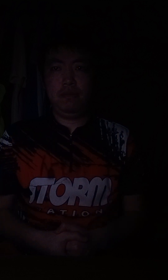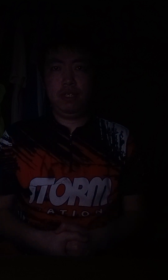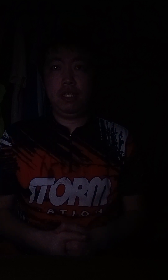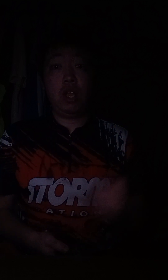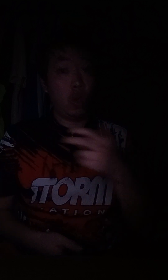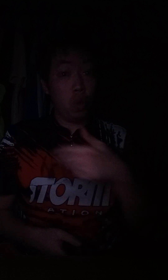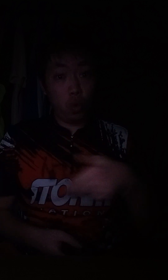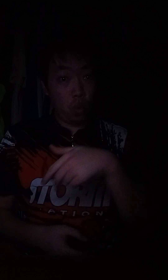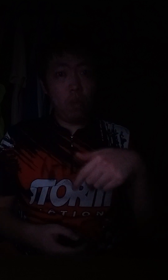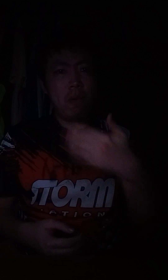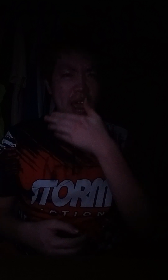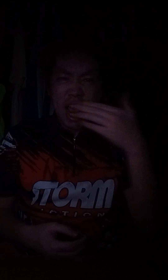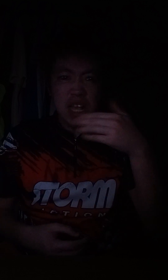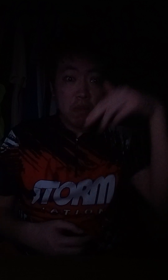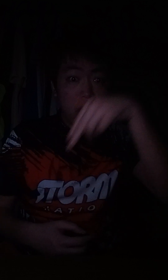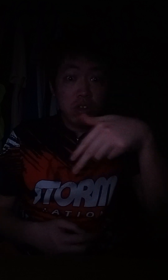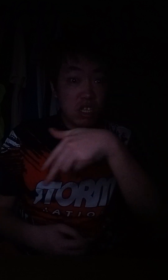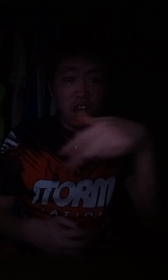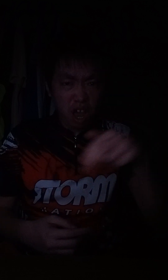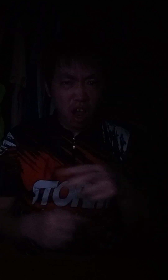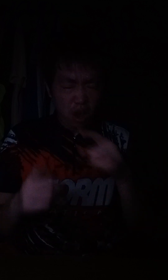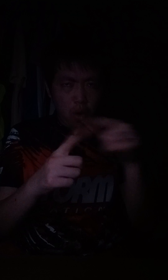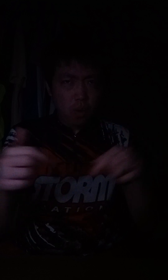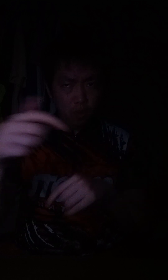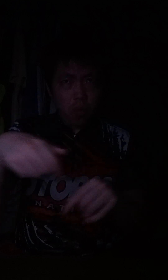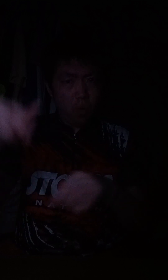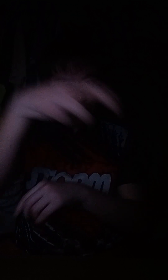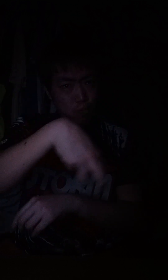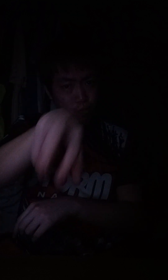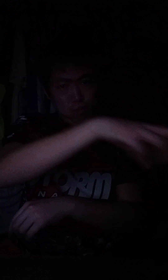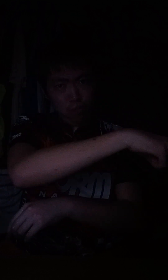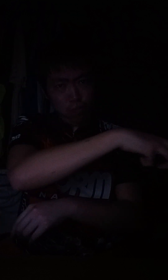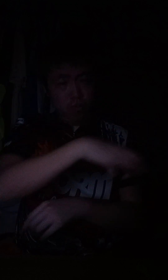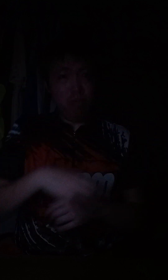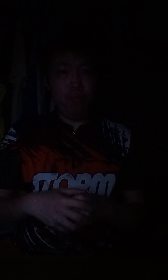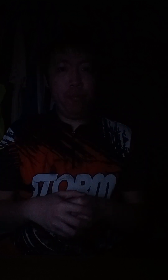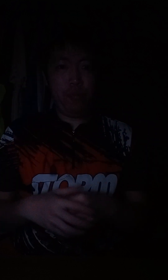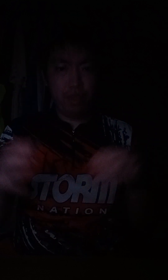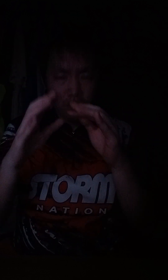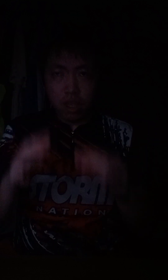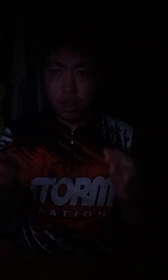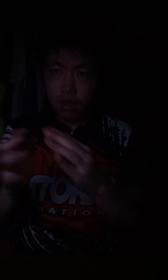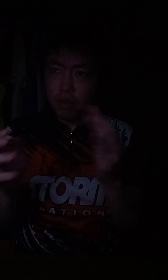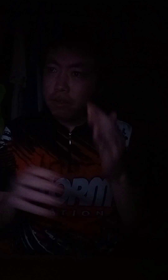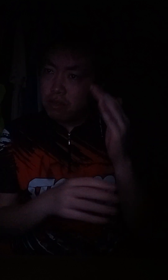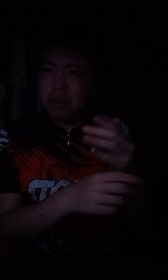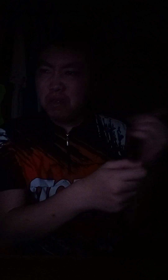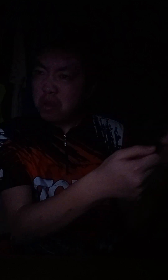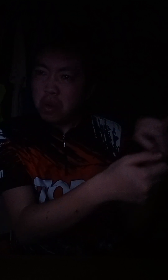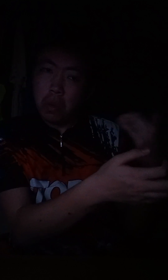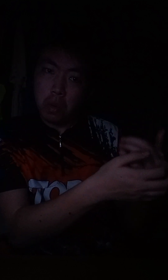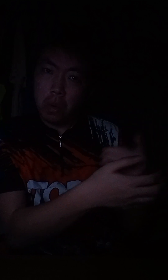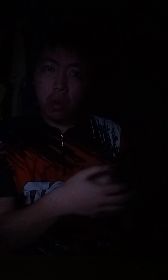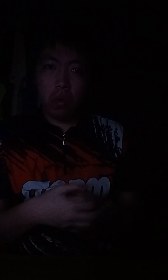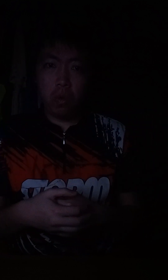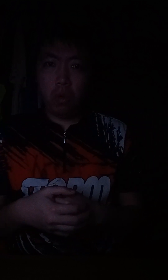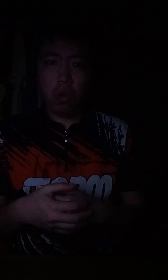도로를 달리던 빨간색 버스가 갑자기 방향을 꺾습니다. 가까스로 다른 차량과 충돌을 피하더니 공터로